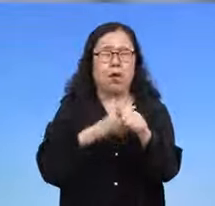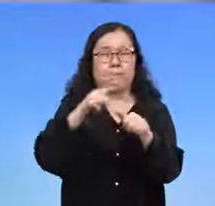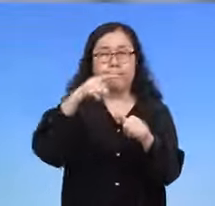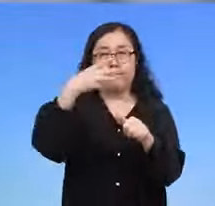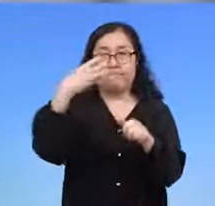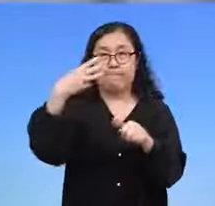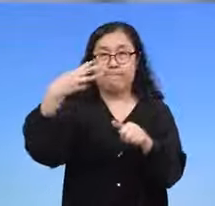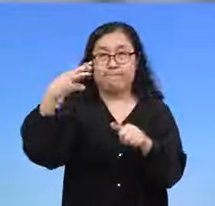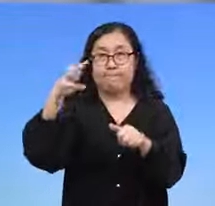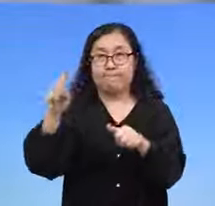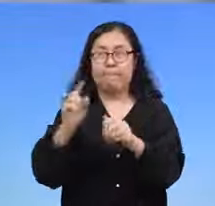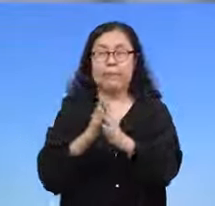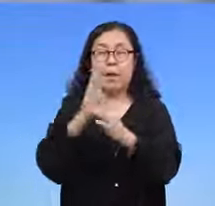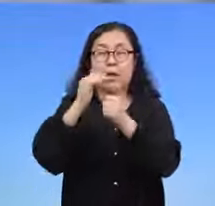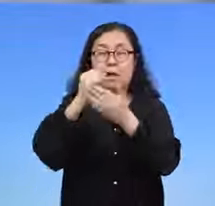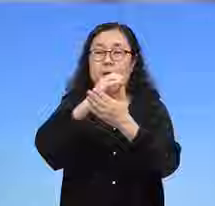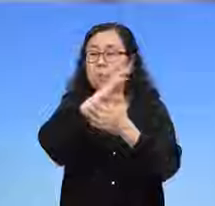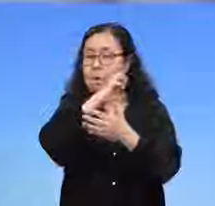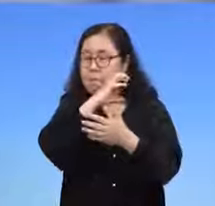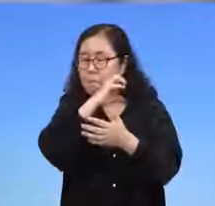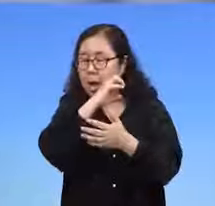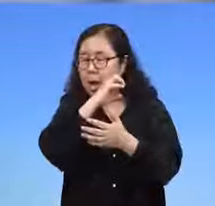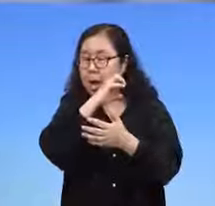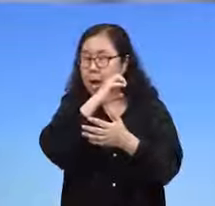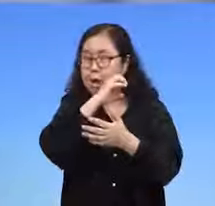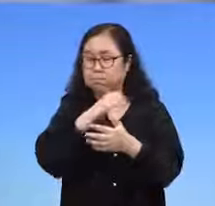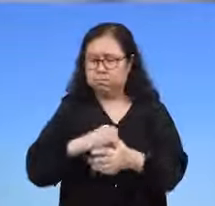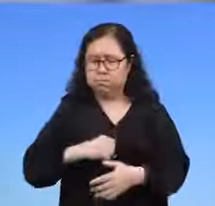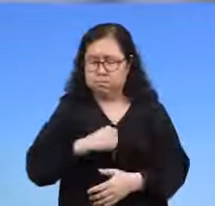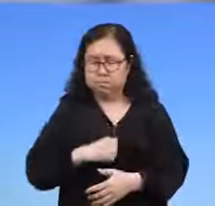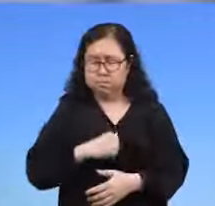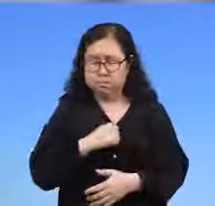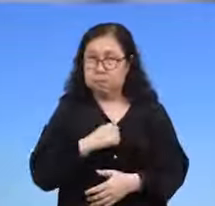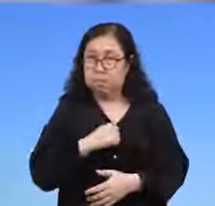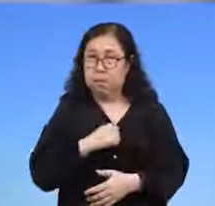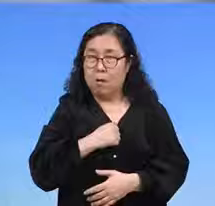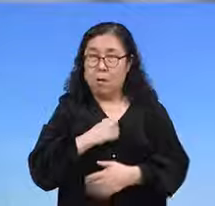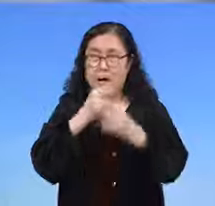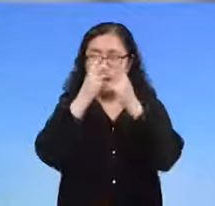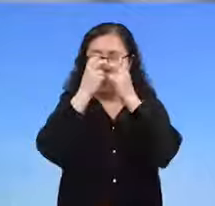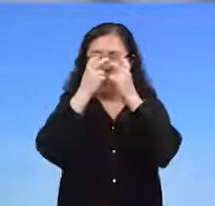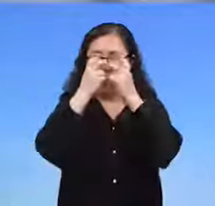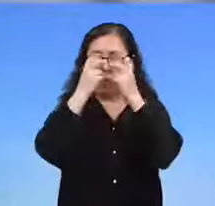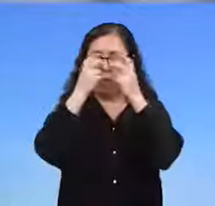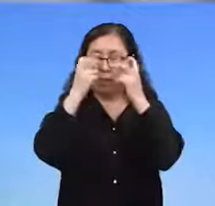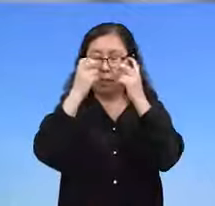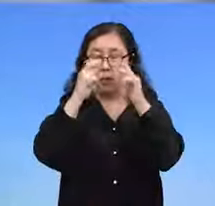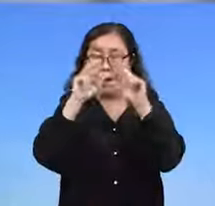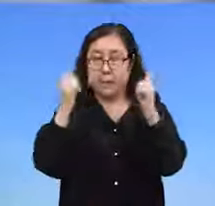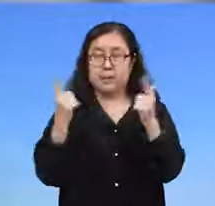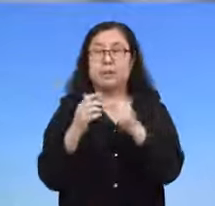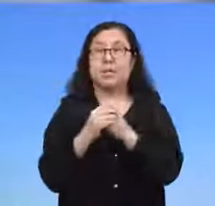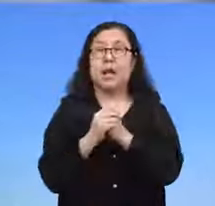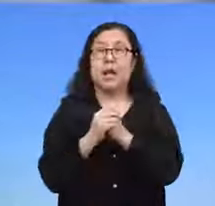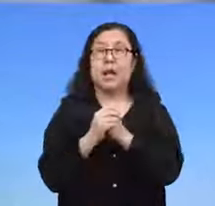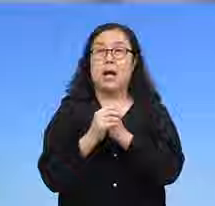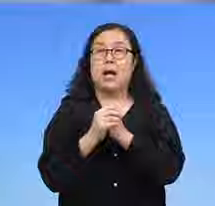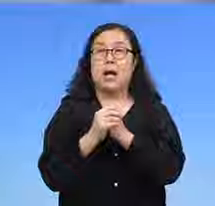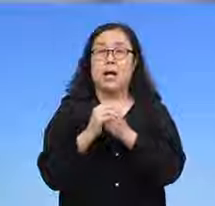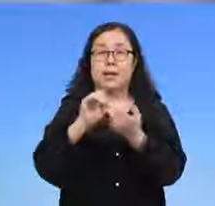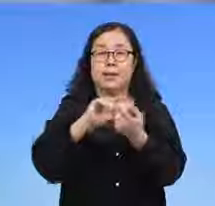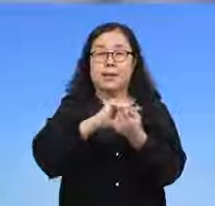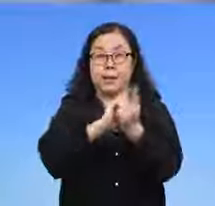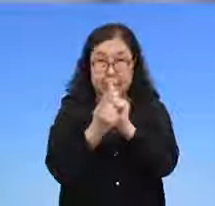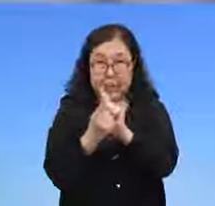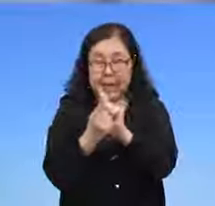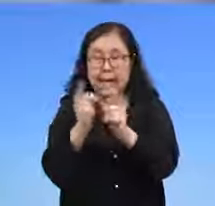실라는요, 한밤중에 하나님은 원망하고 분노해서 분노로 잠을 이루는 그 길을 택하지 아니하고